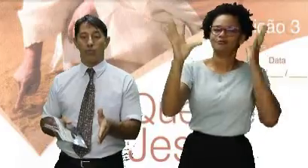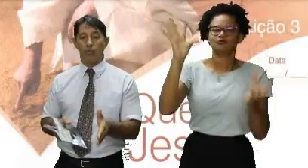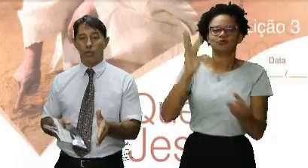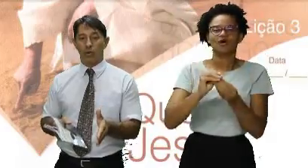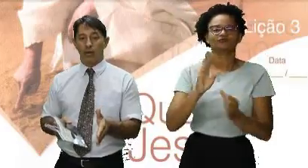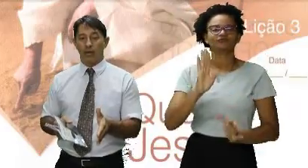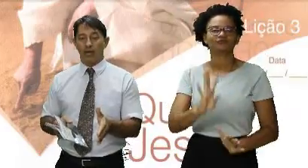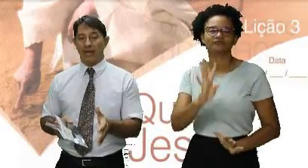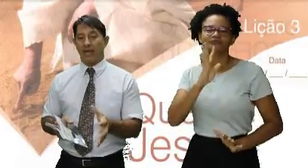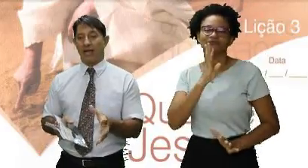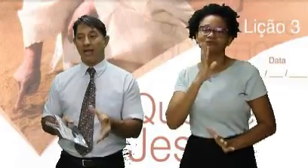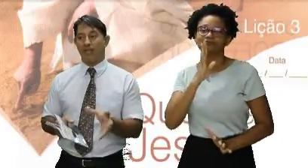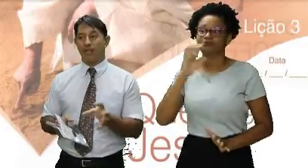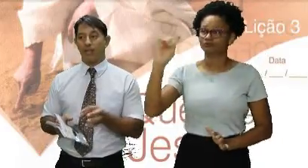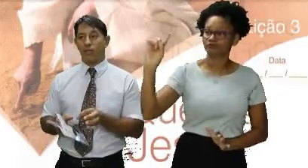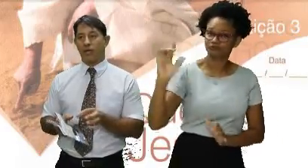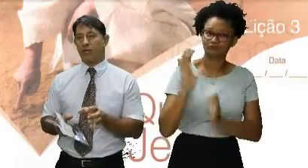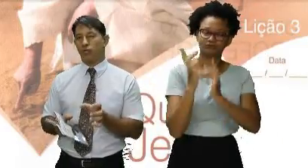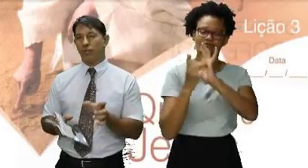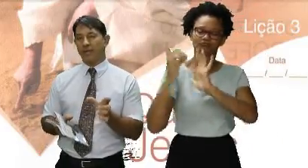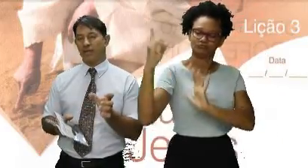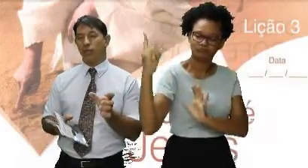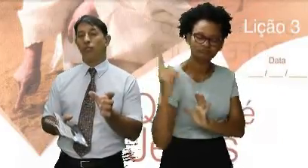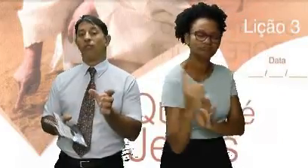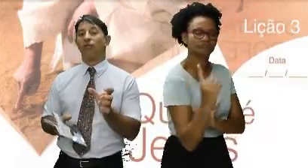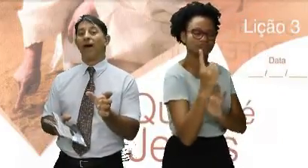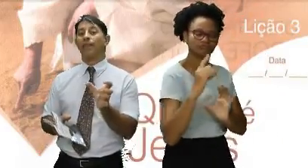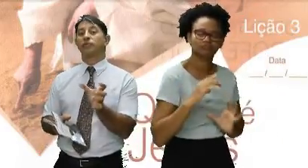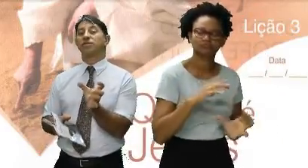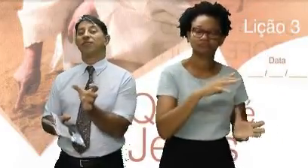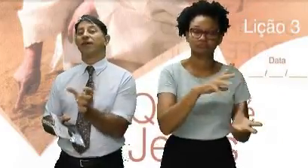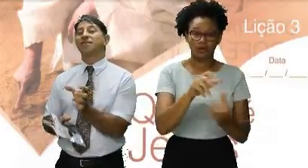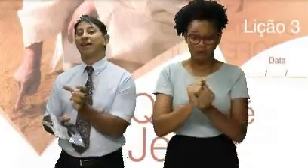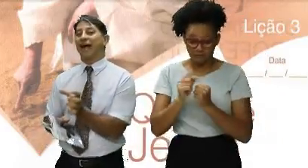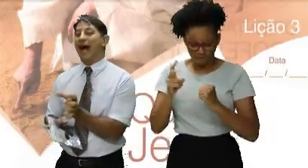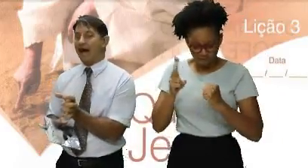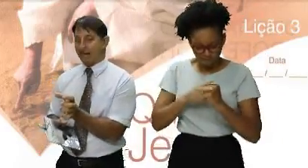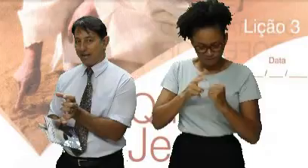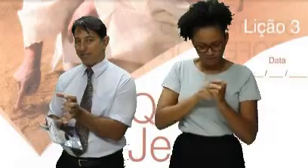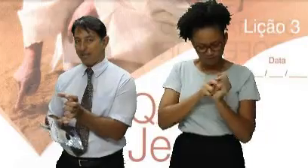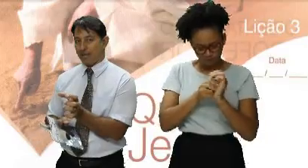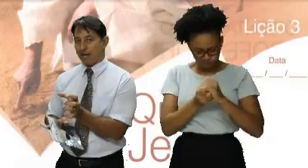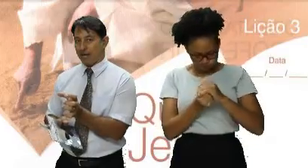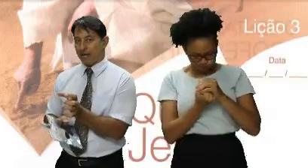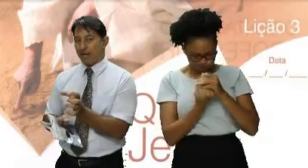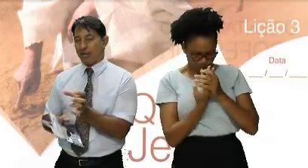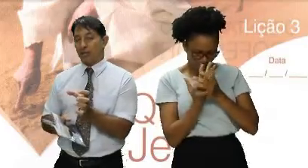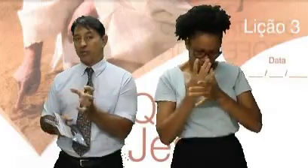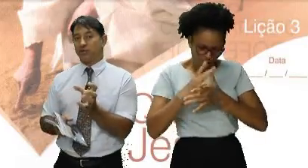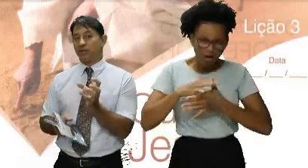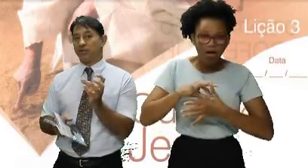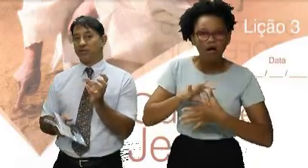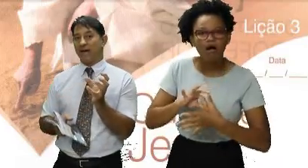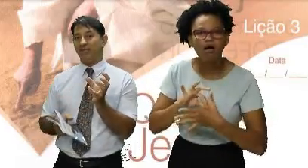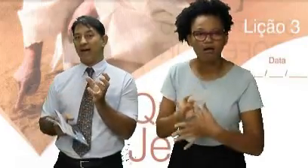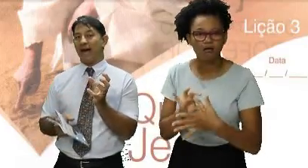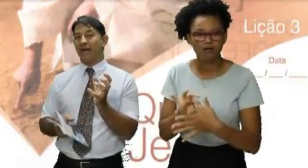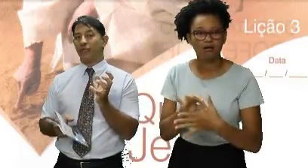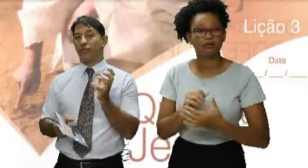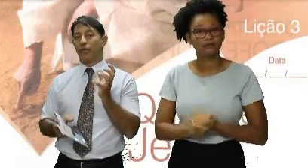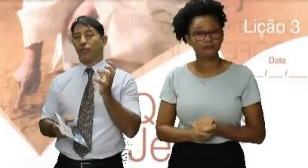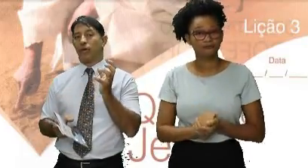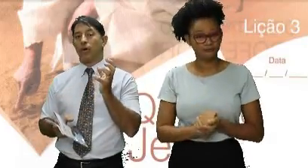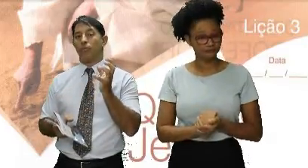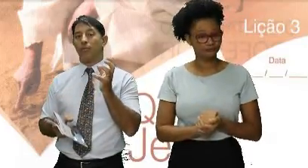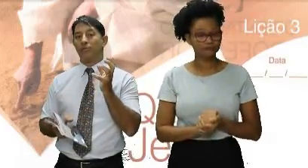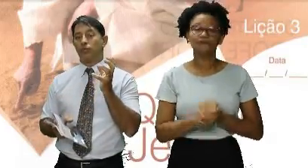ao mundo, o texto começa com o verbo se fez carne. Então Jesus estava lá